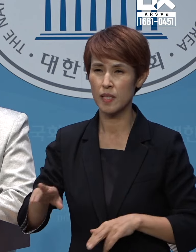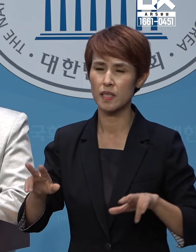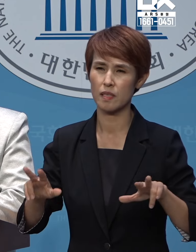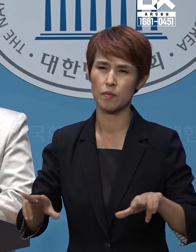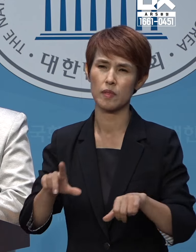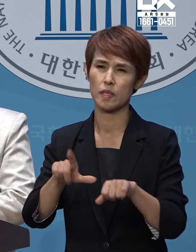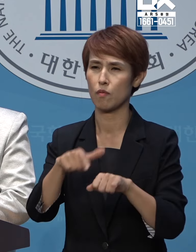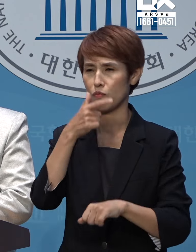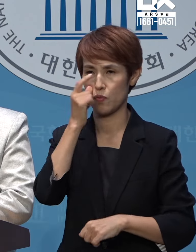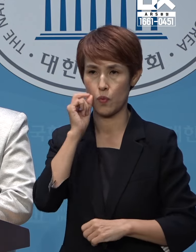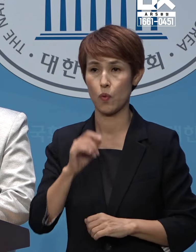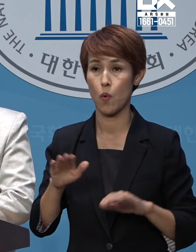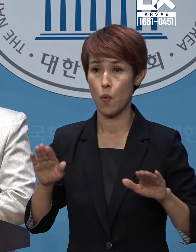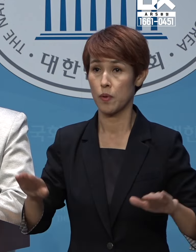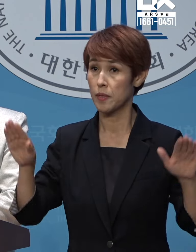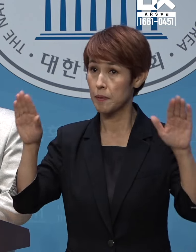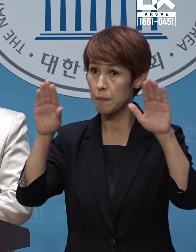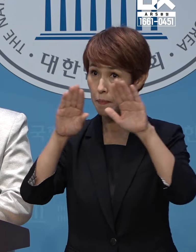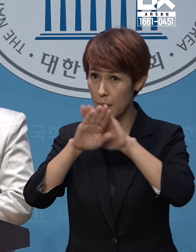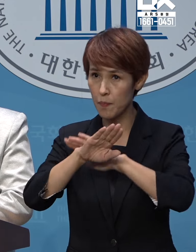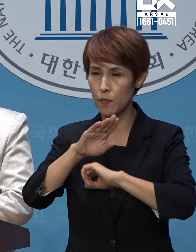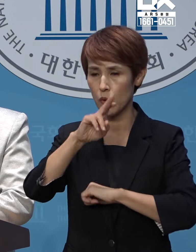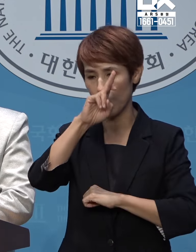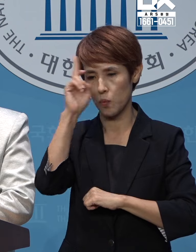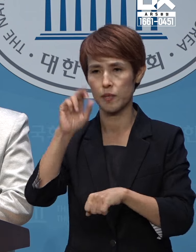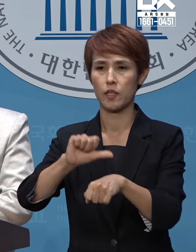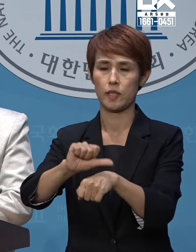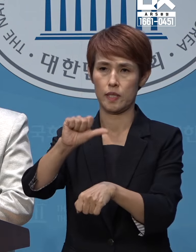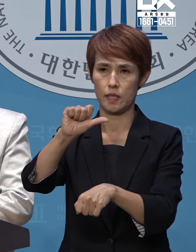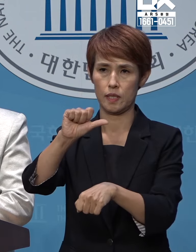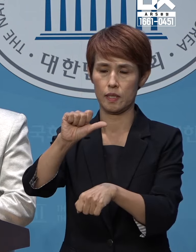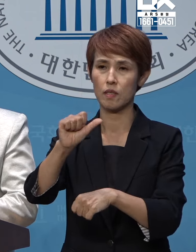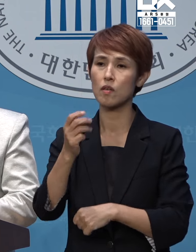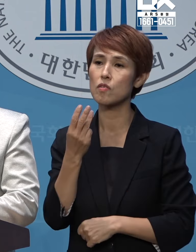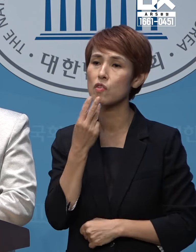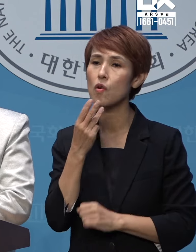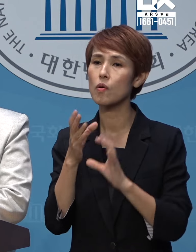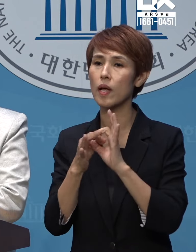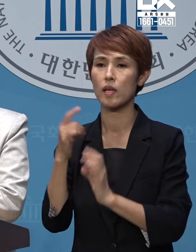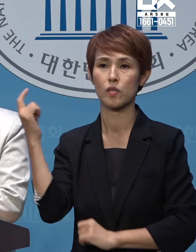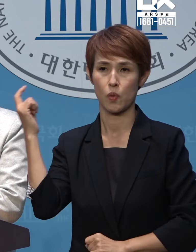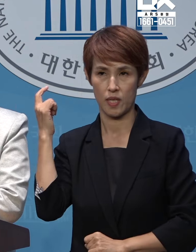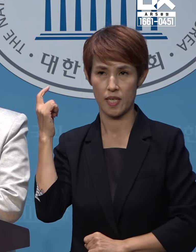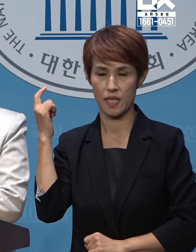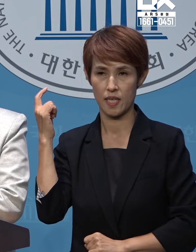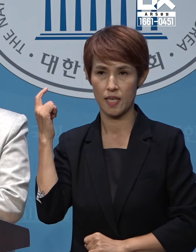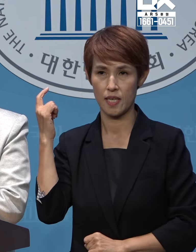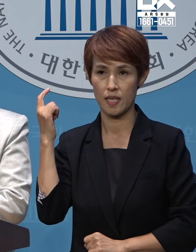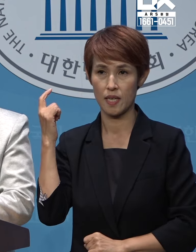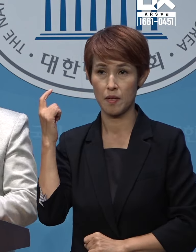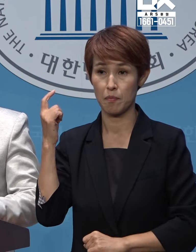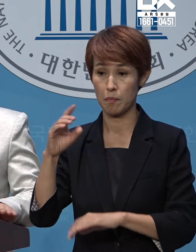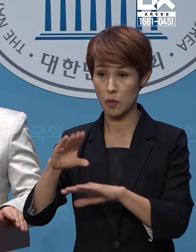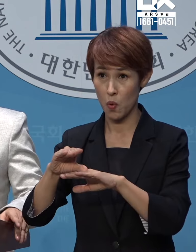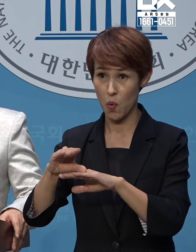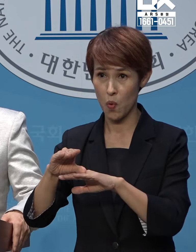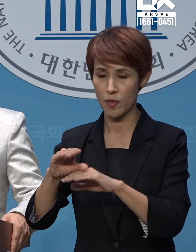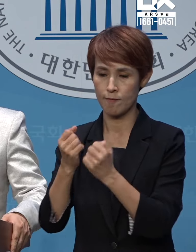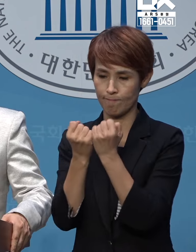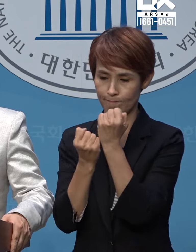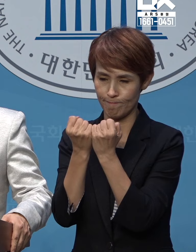제가 오늘 저녁 오후 5시 서울의 소리 김장이라 하는 프로에서 제가